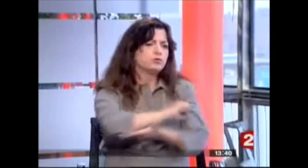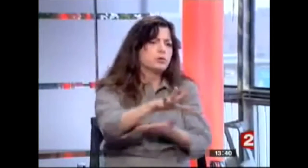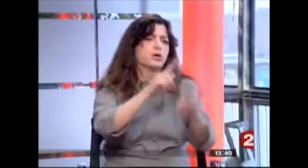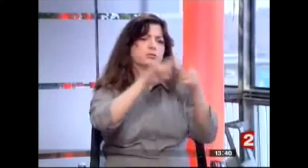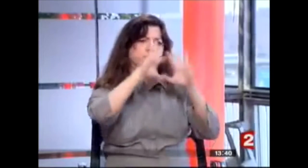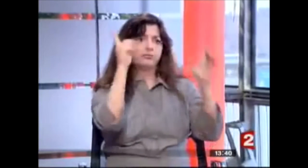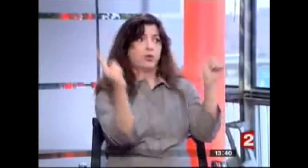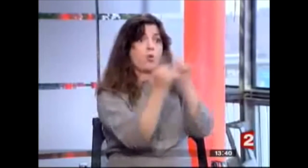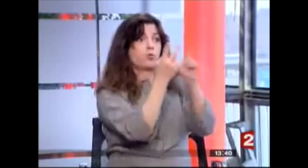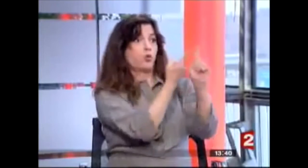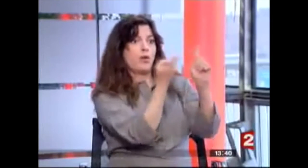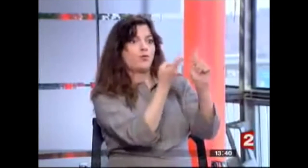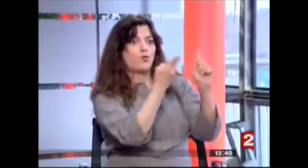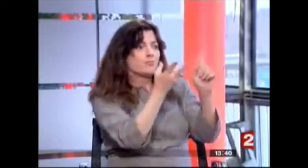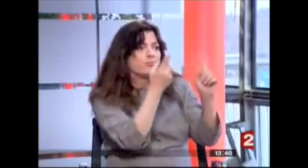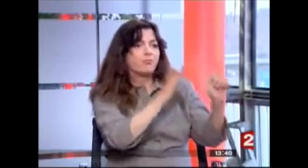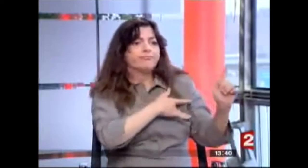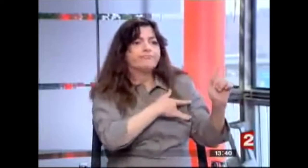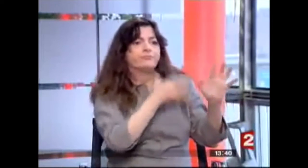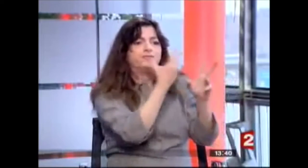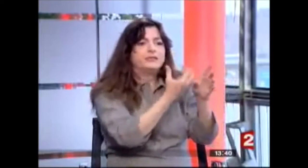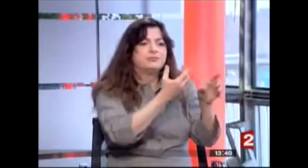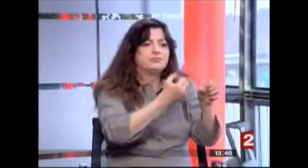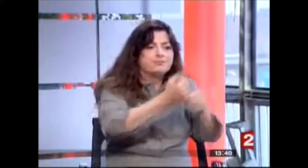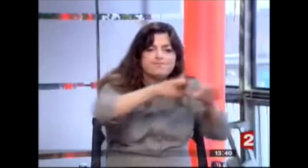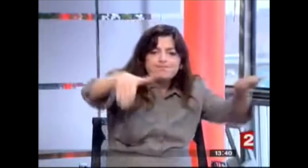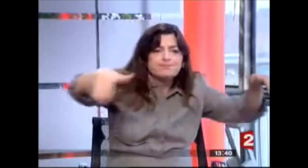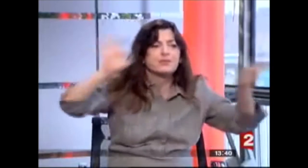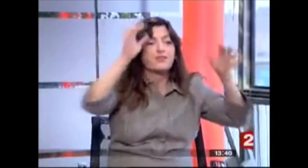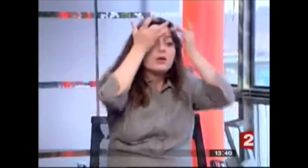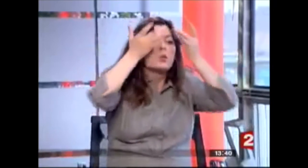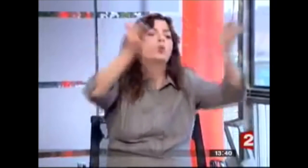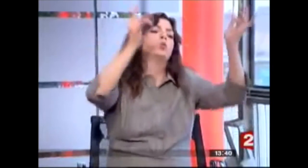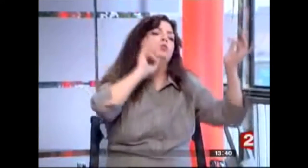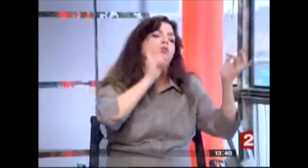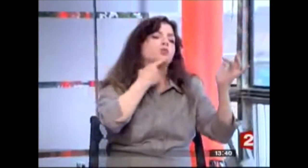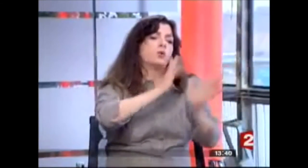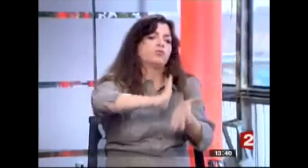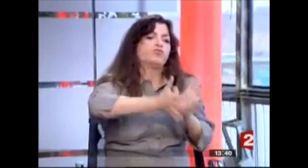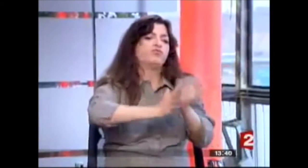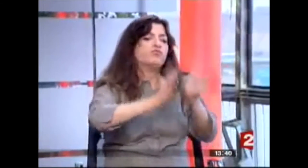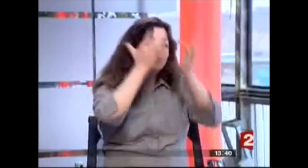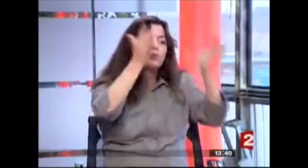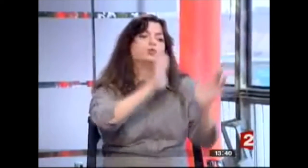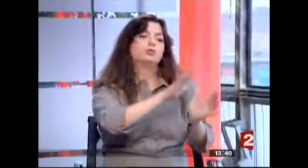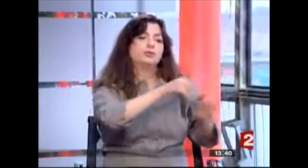française, journaliste. Donc c'est cette rencontre entre ces deux personnes qui leur a donné l'envie de créer l'IVT pour créer un lieu autour de la communauté sourde,